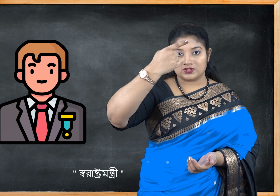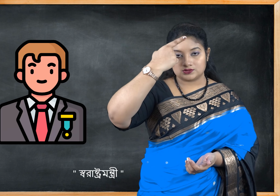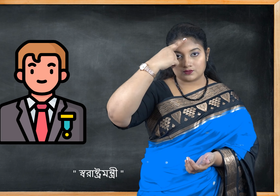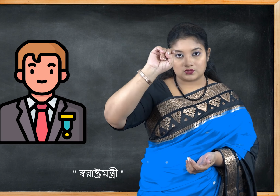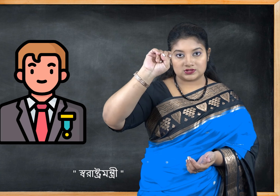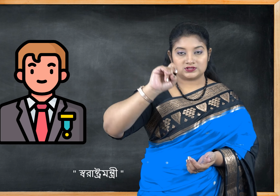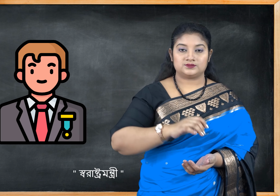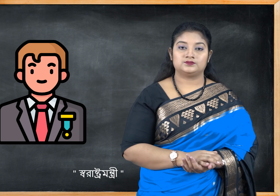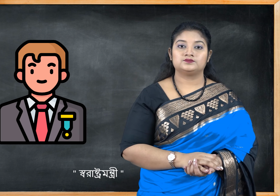স্বরাষ্ট্রমন্ত্রী,